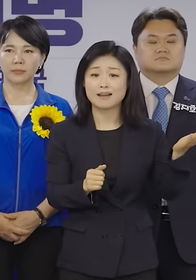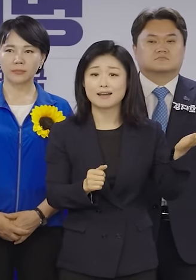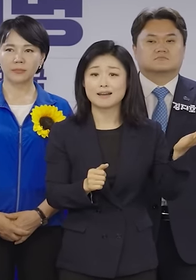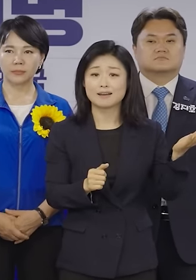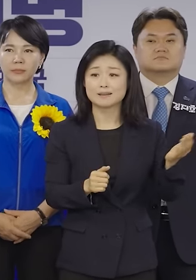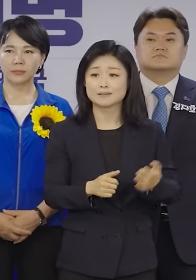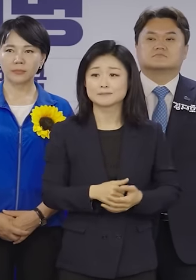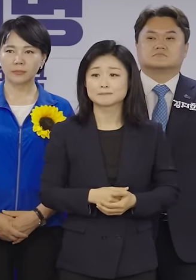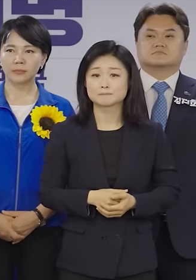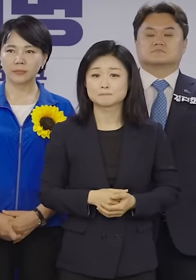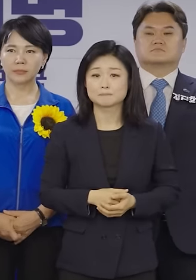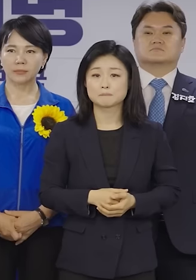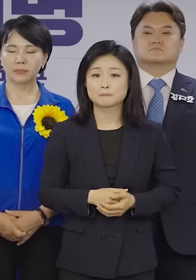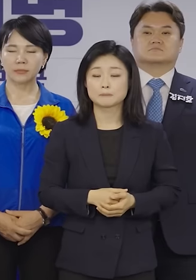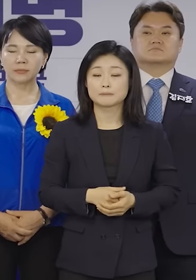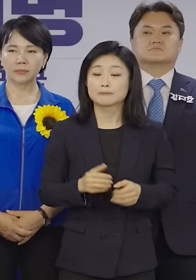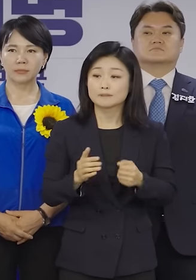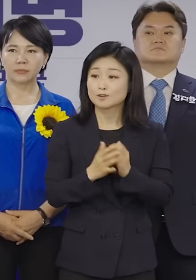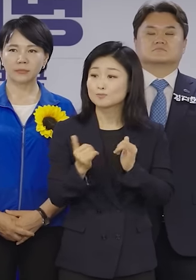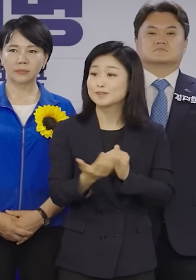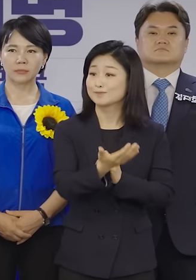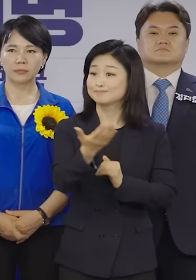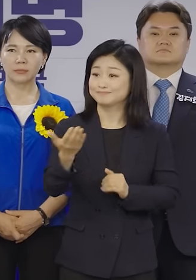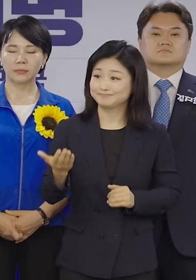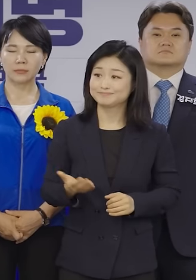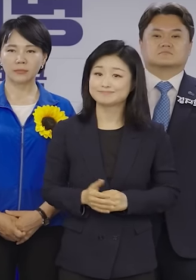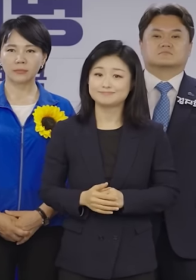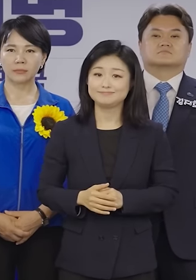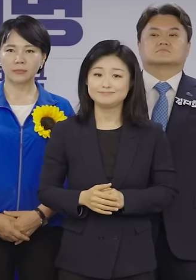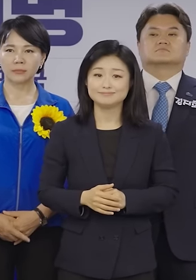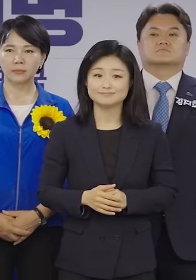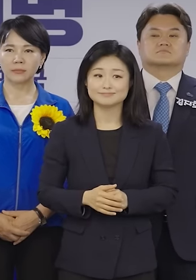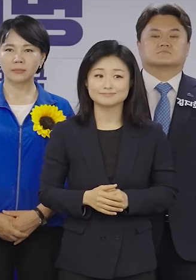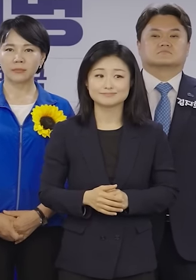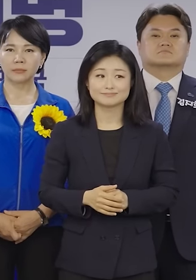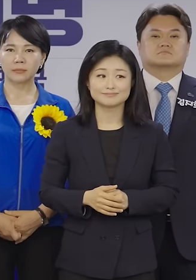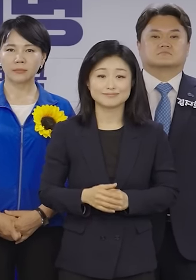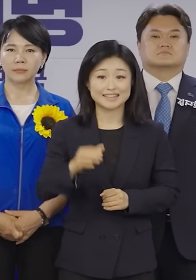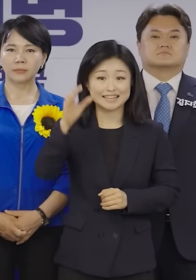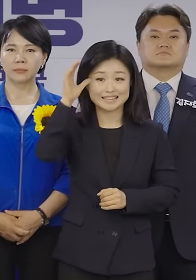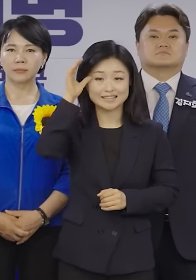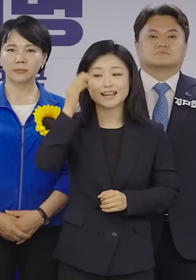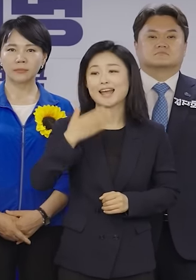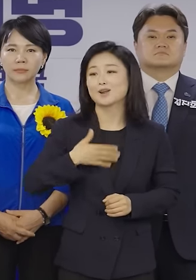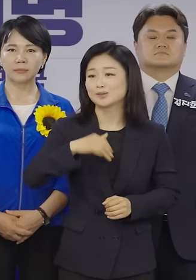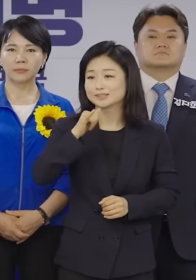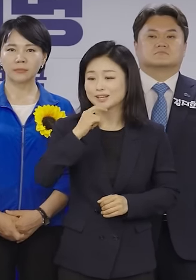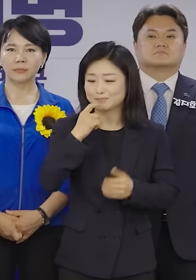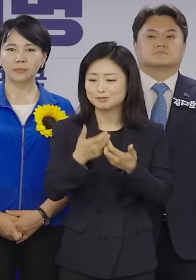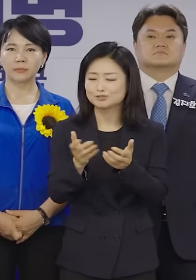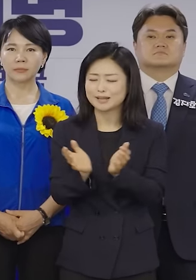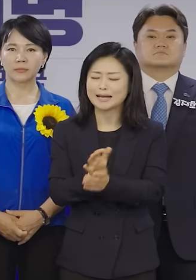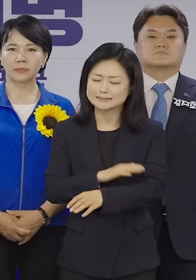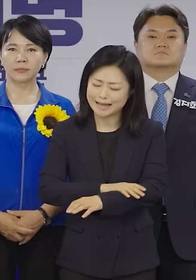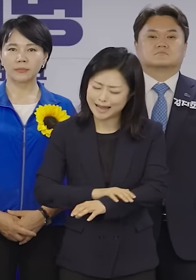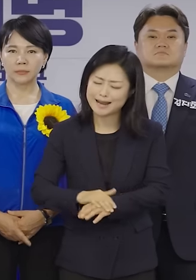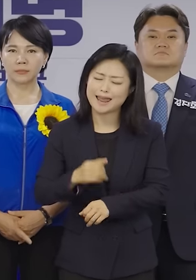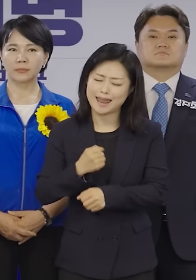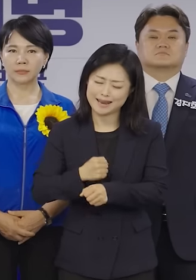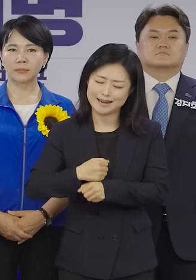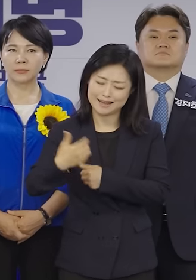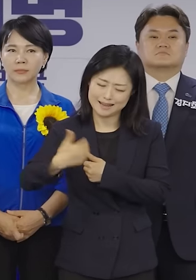현실이죠. 그래서 국민들께서 그런 기대를 하고 계신 거 압니다. 민주당이라도 잘해라.